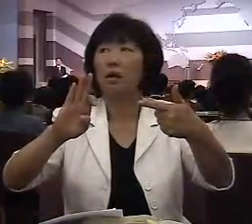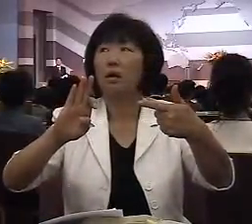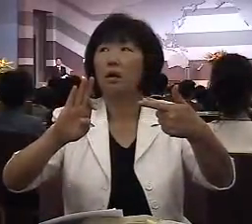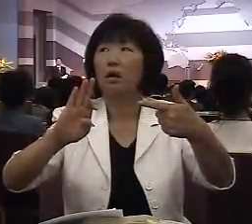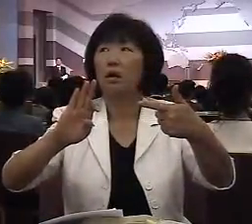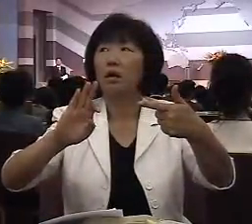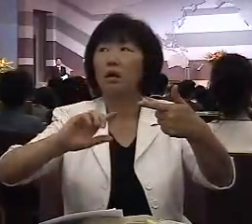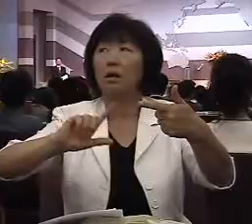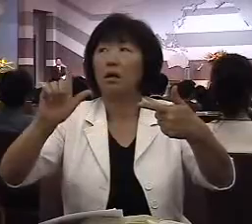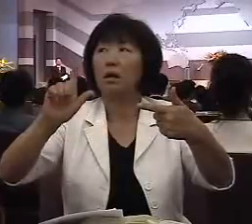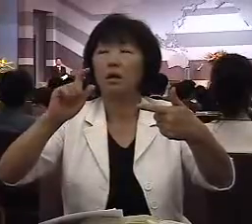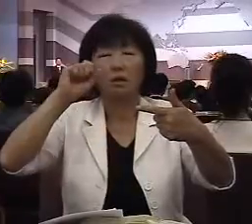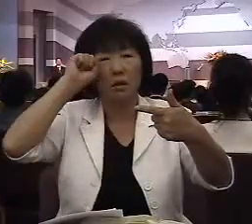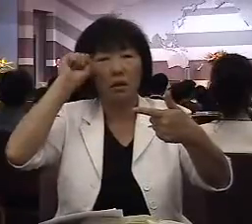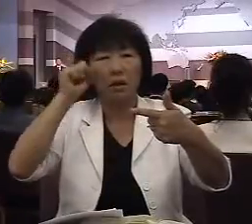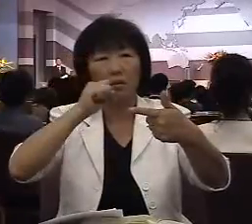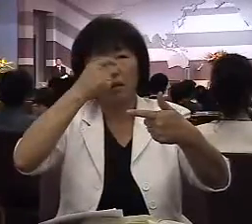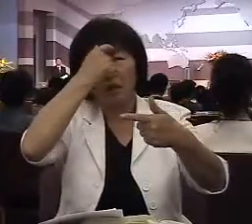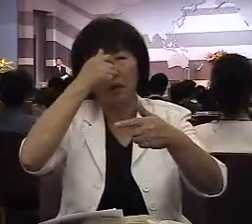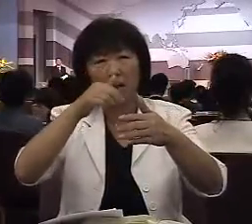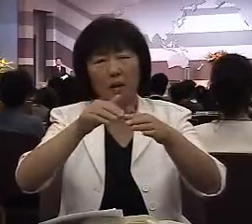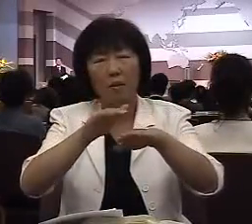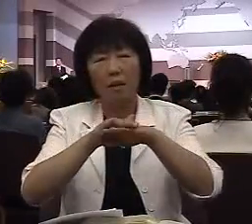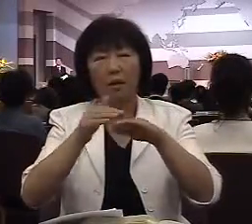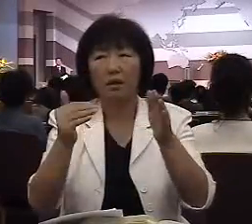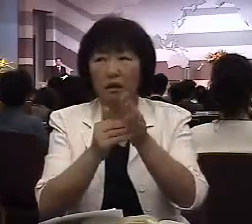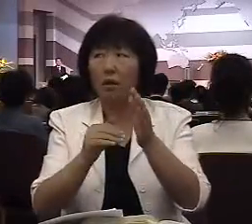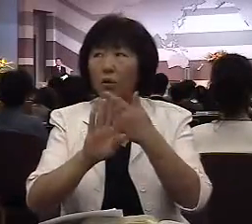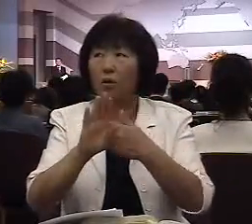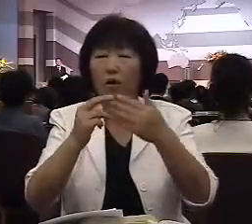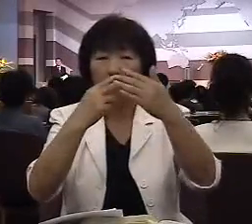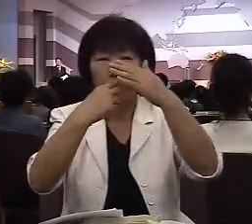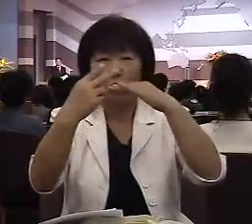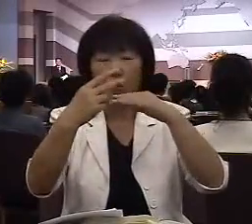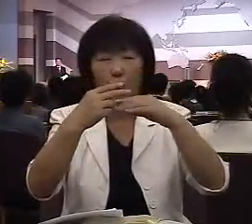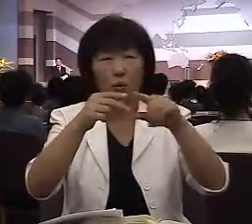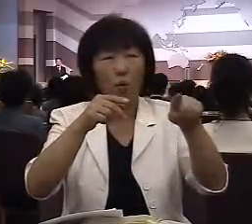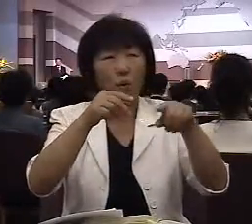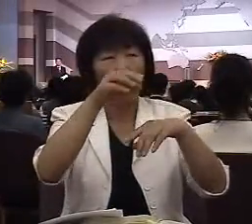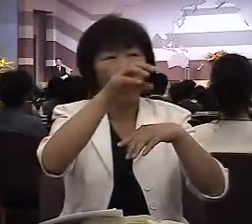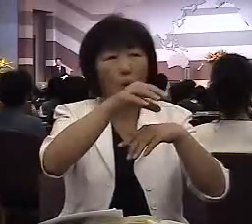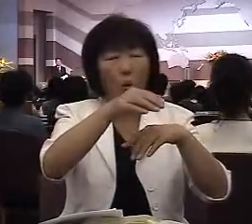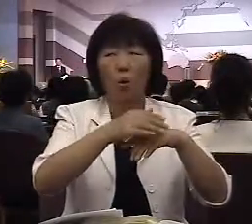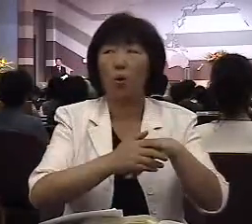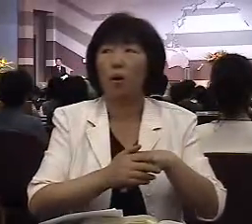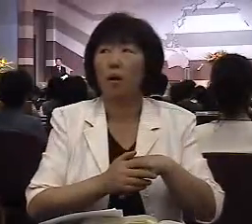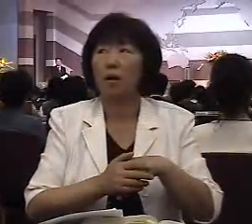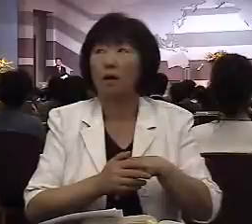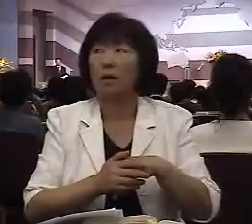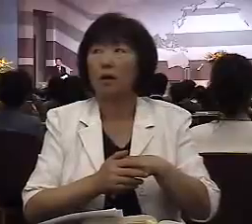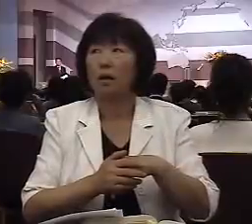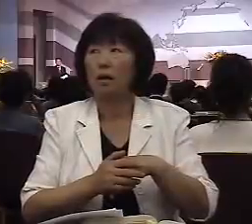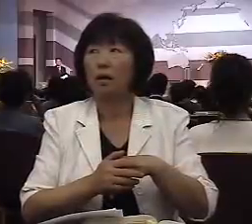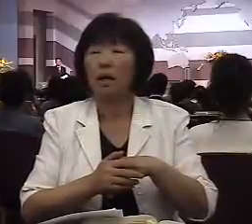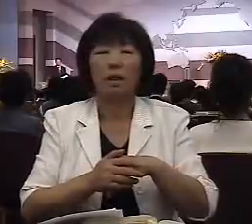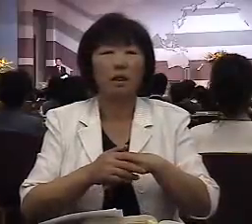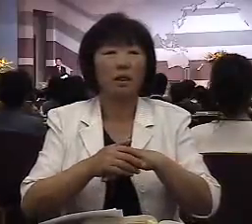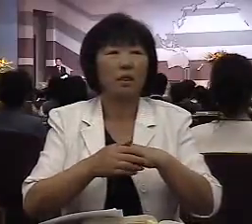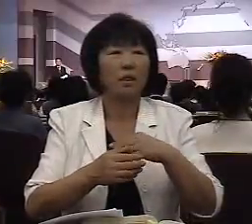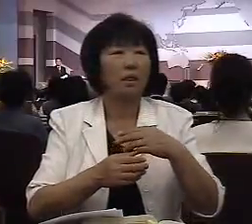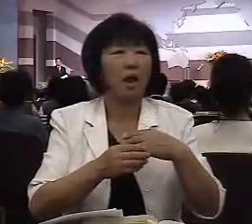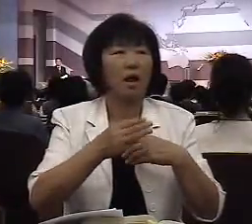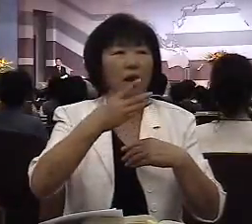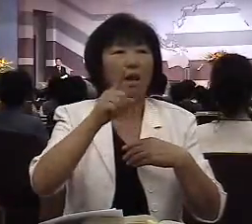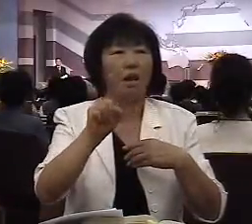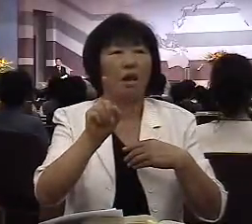토요 새벽 기도 후에 이 비전 플라자에서 타일 핸드앤핸드 타일 페스티벌로 이 타일에다가